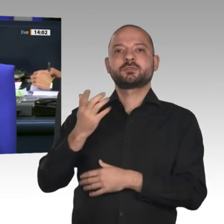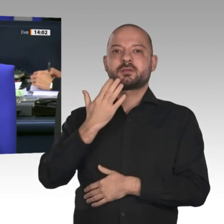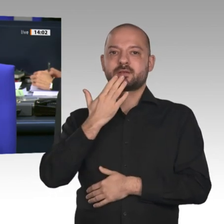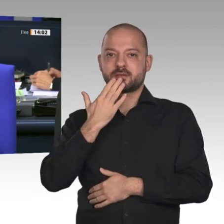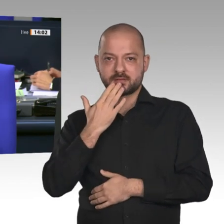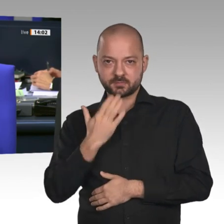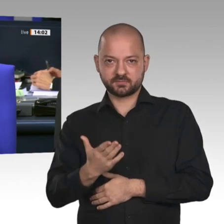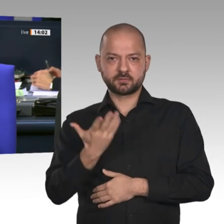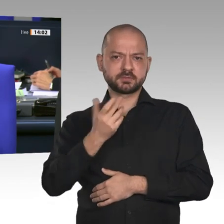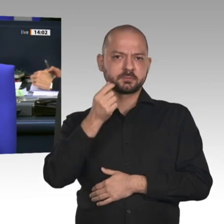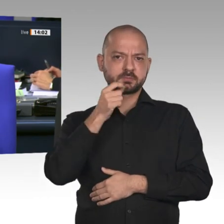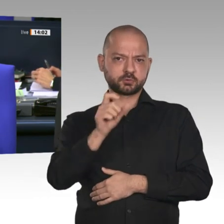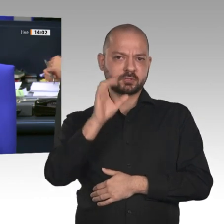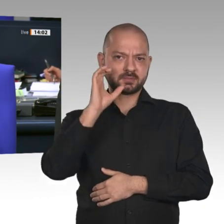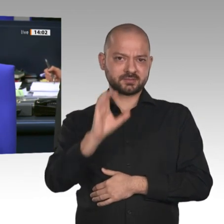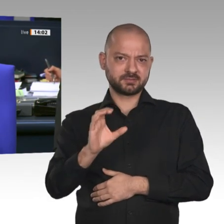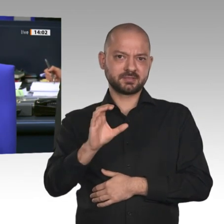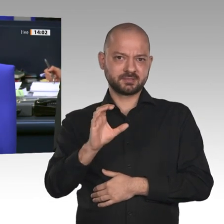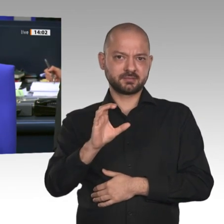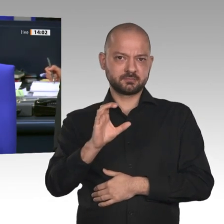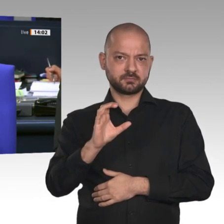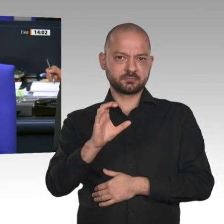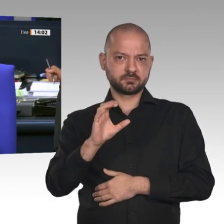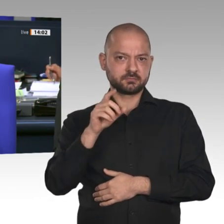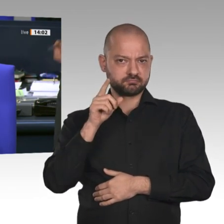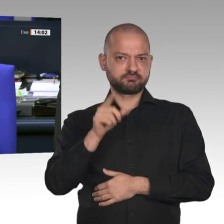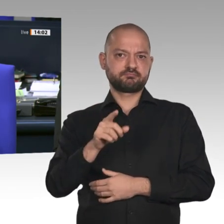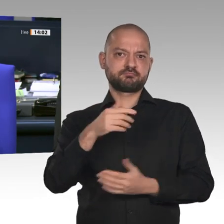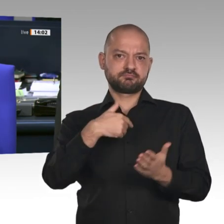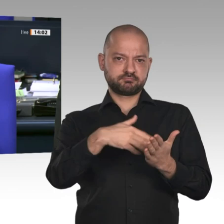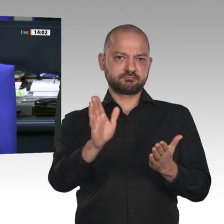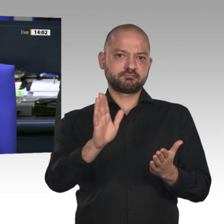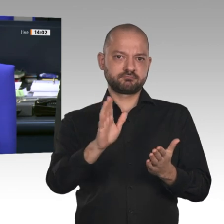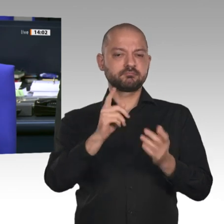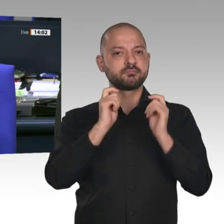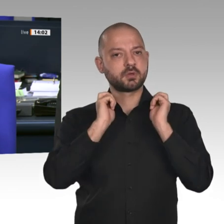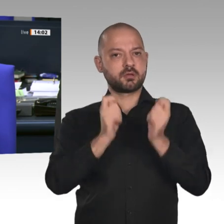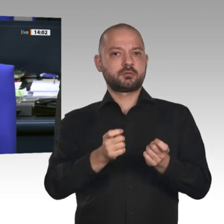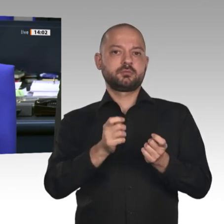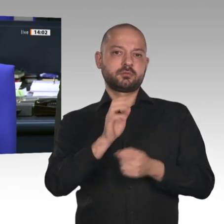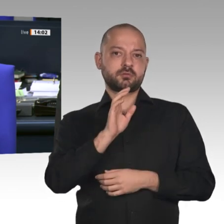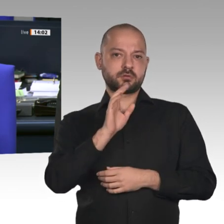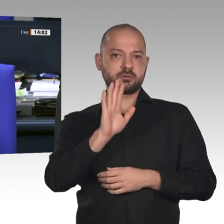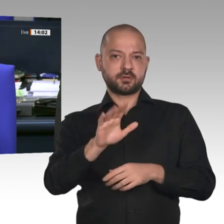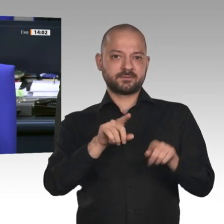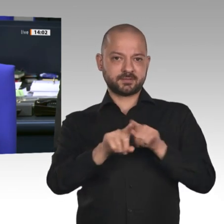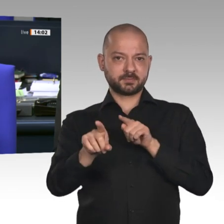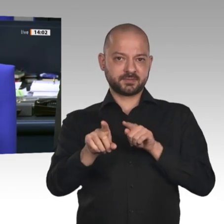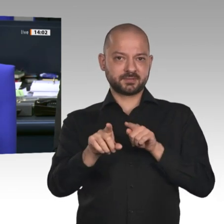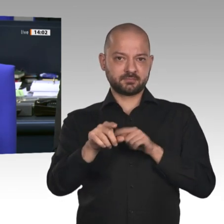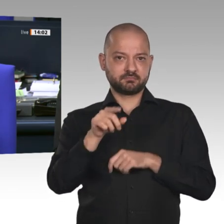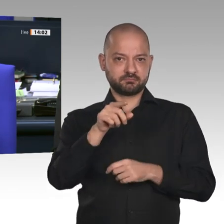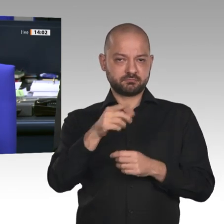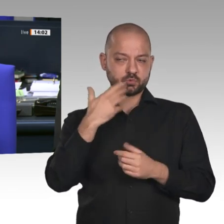16.542 fort. Der Ausschuss empfiehlt unter Buchstabe C seiner Beschlussempfehlung die Ablehnung des Antrags